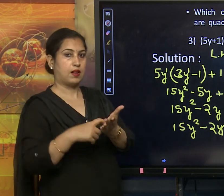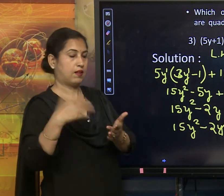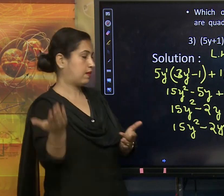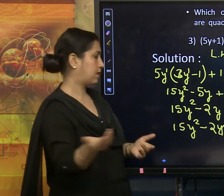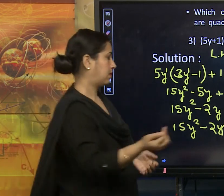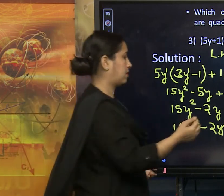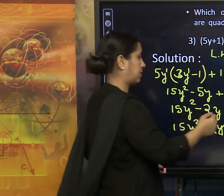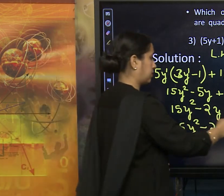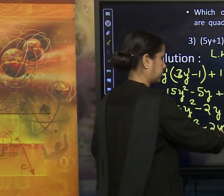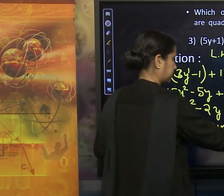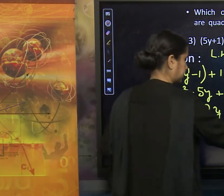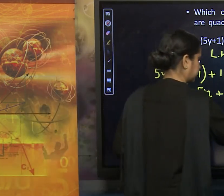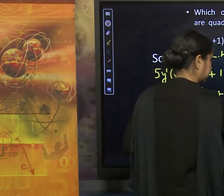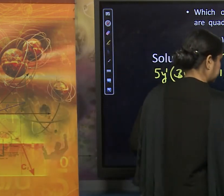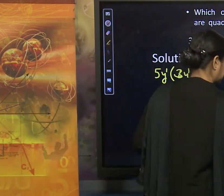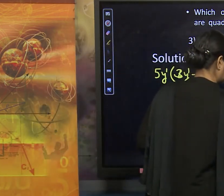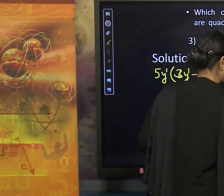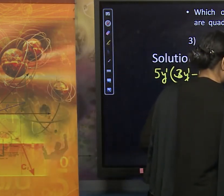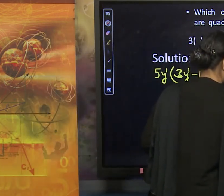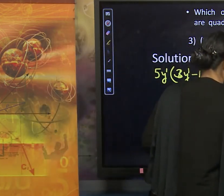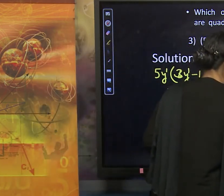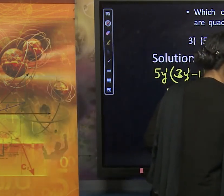अब एक तरफ हमें 0 मिल गया राइट हैंड साइड पे।